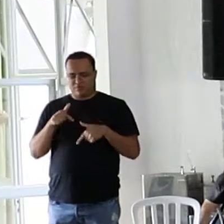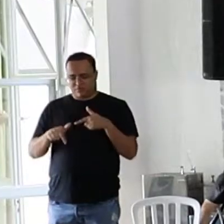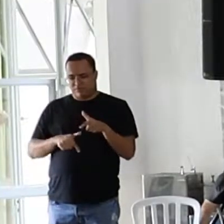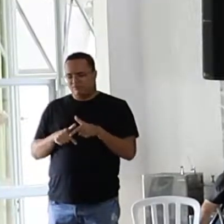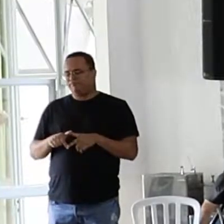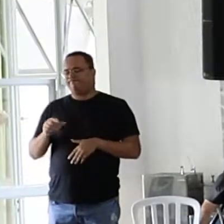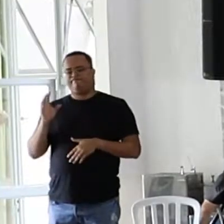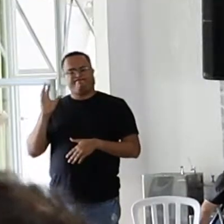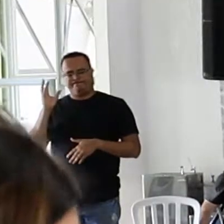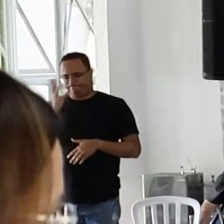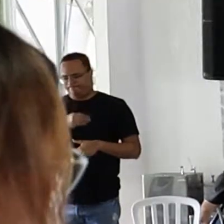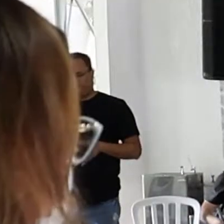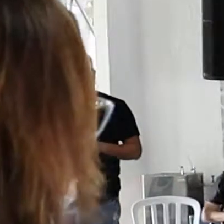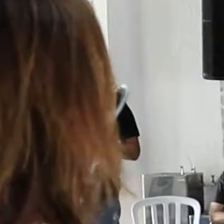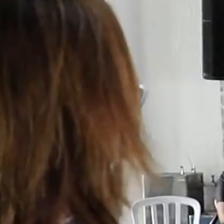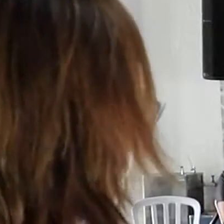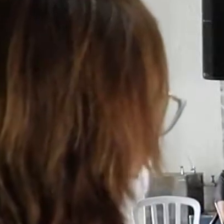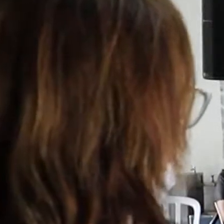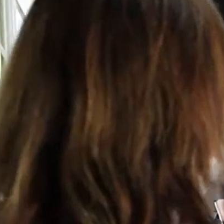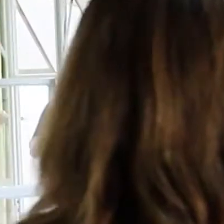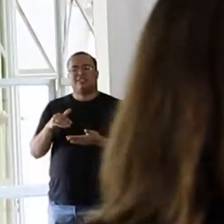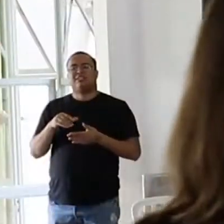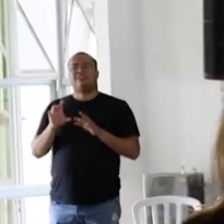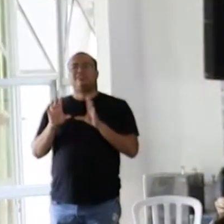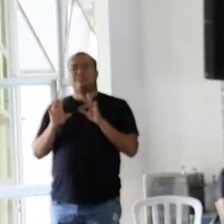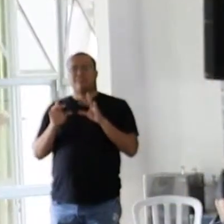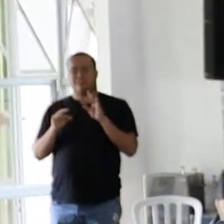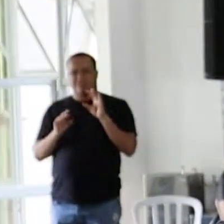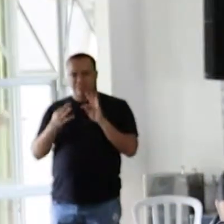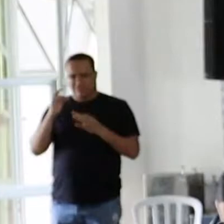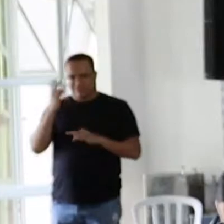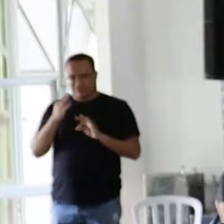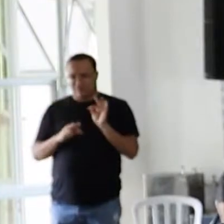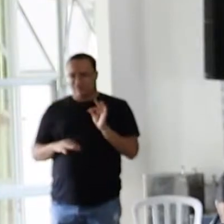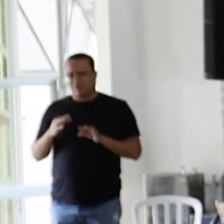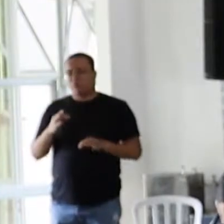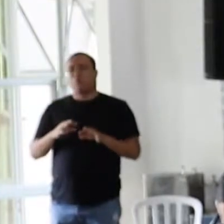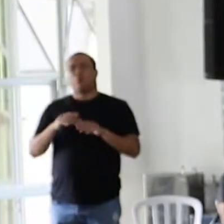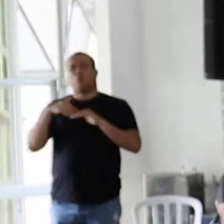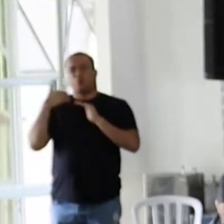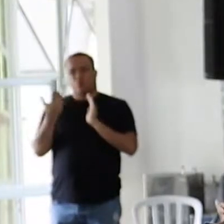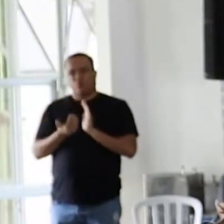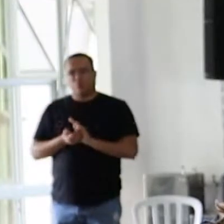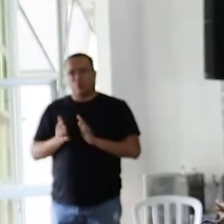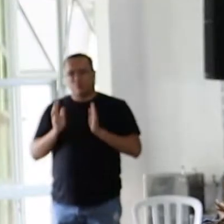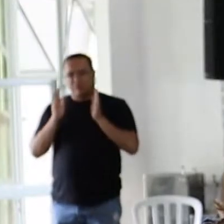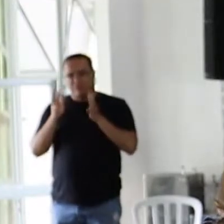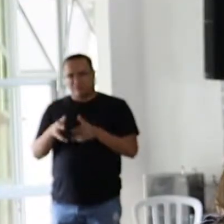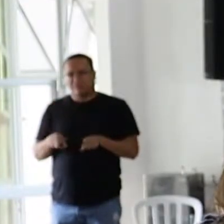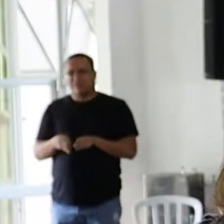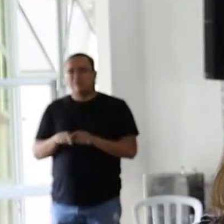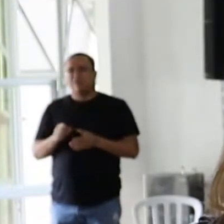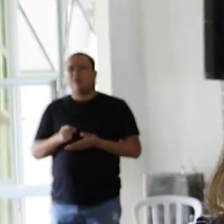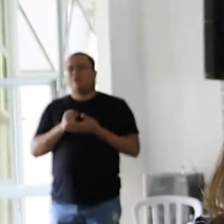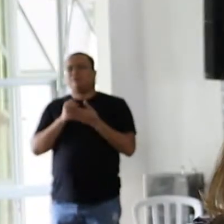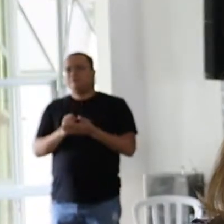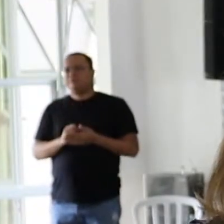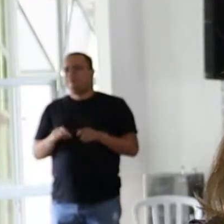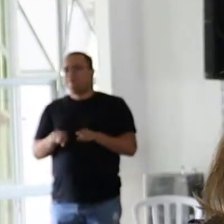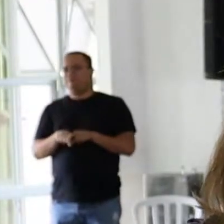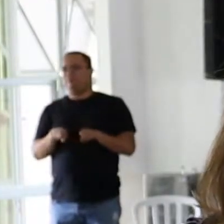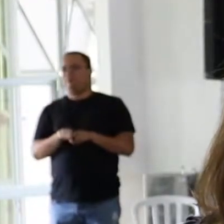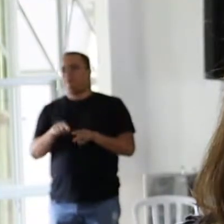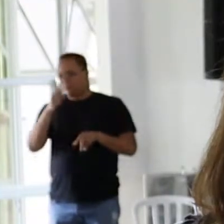A secretaria é de ciência e tecnologia por toda a participação e apoio né EA